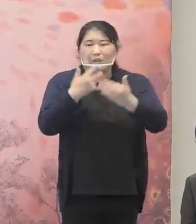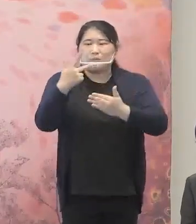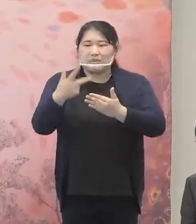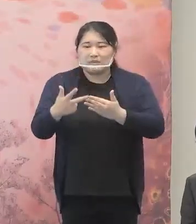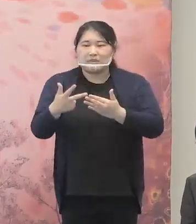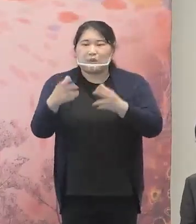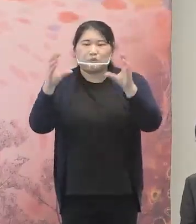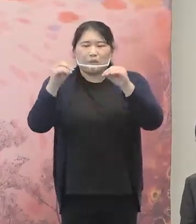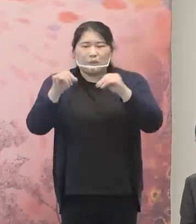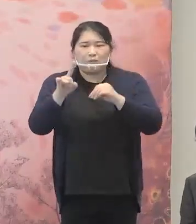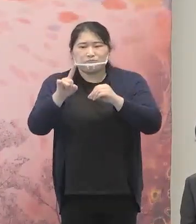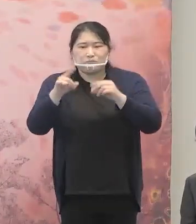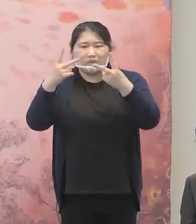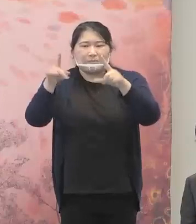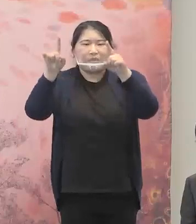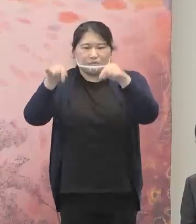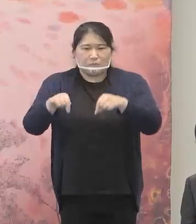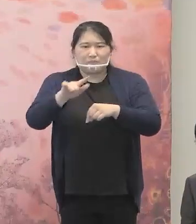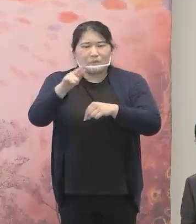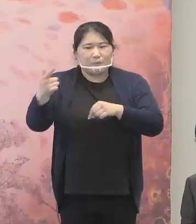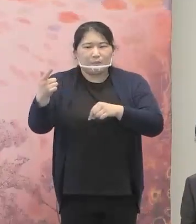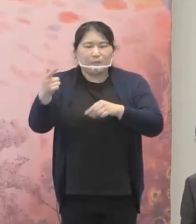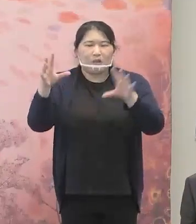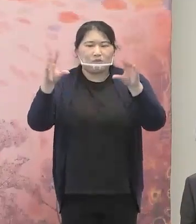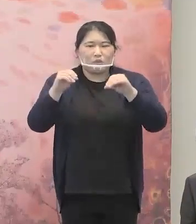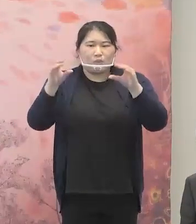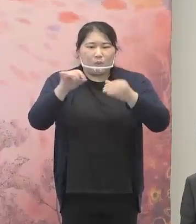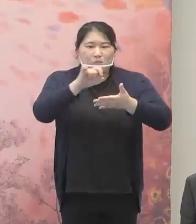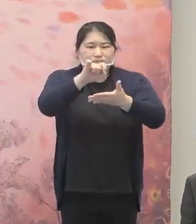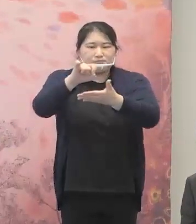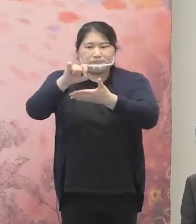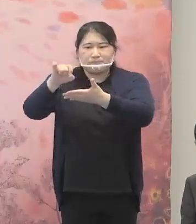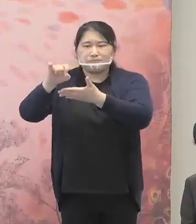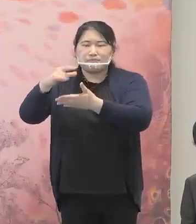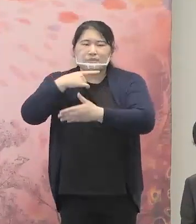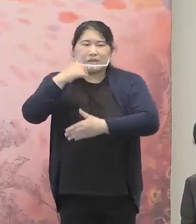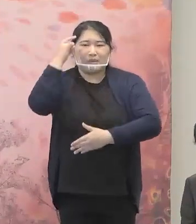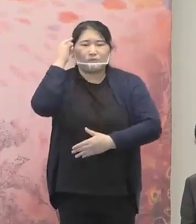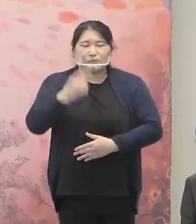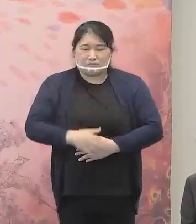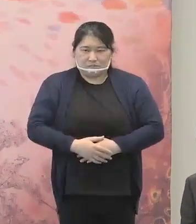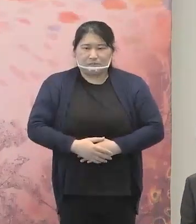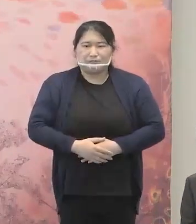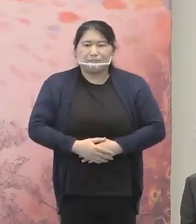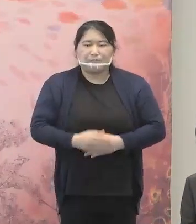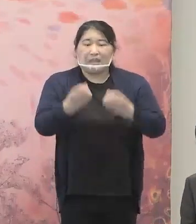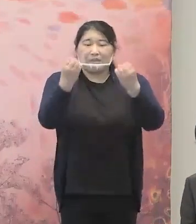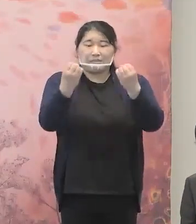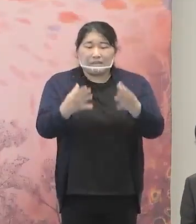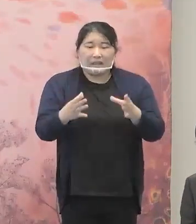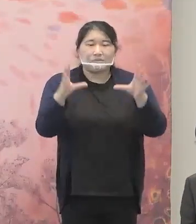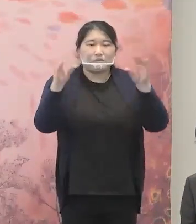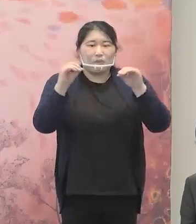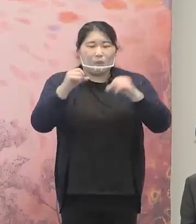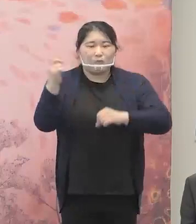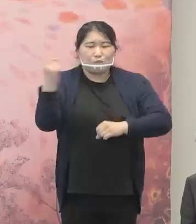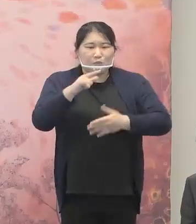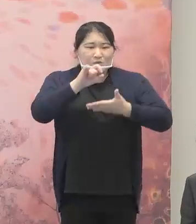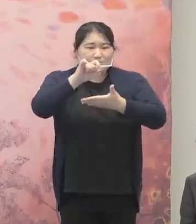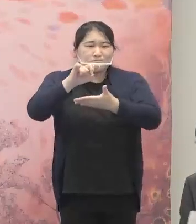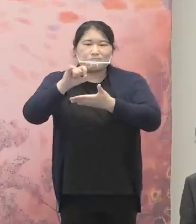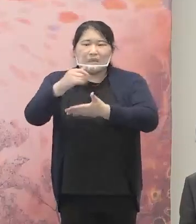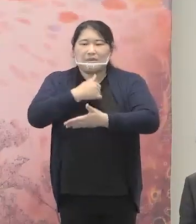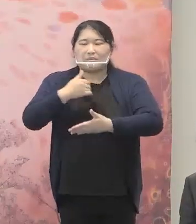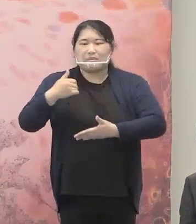ベントであったり、いわゆるブレイキングニュースですね、新しい情報があったときに即お伝えできるようにということで、構成していきたいと思